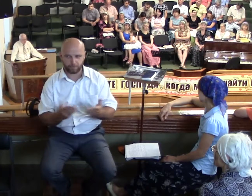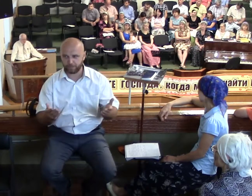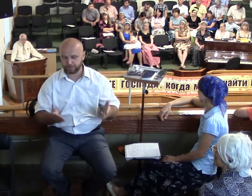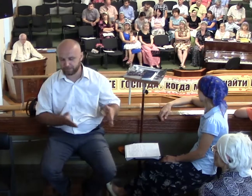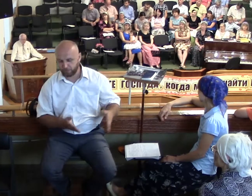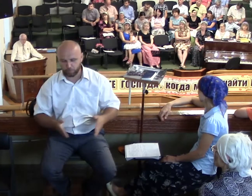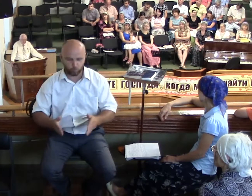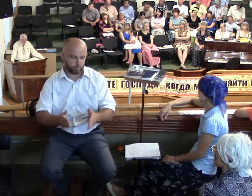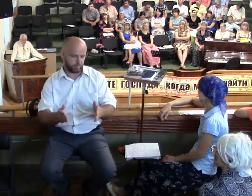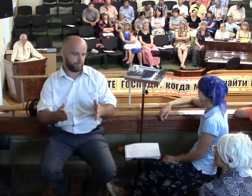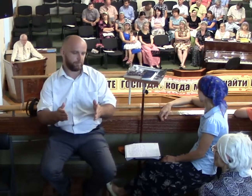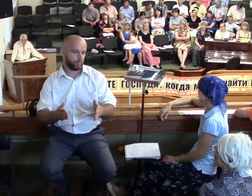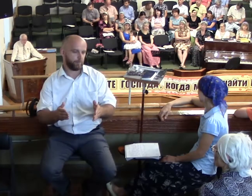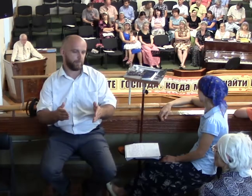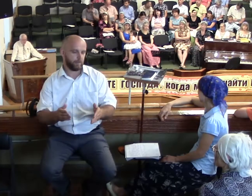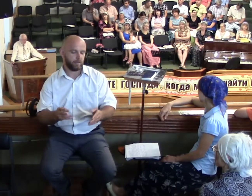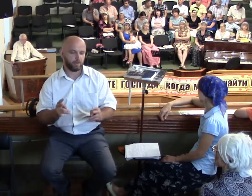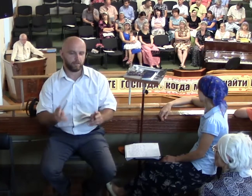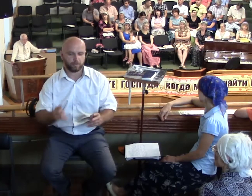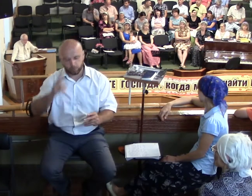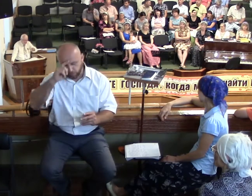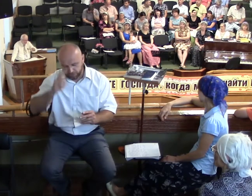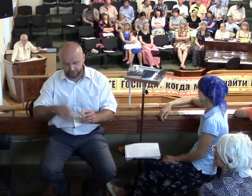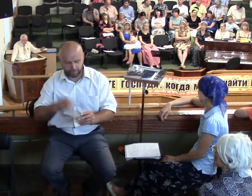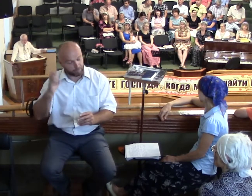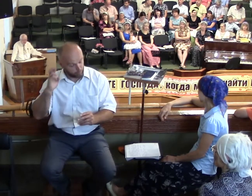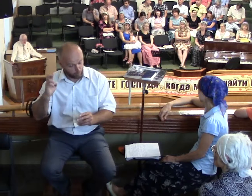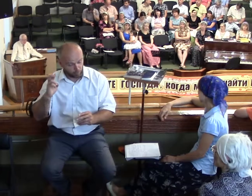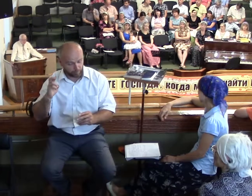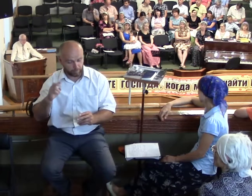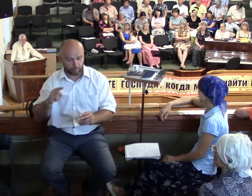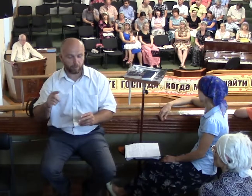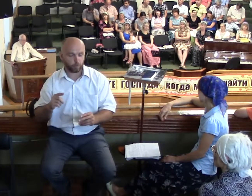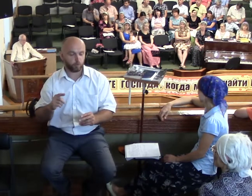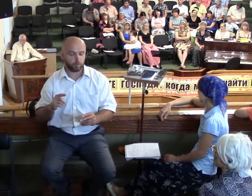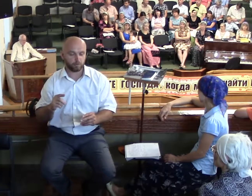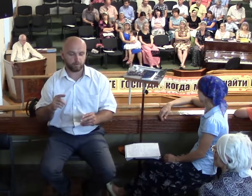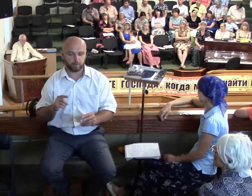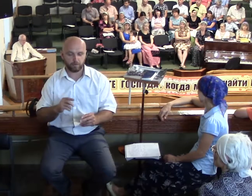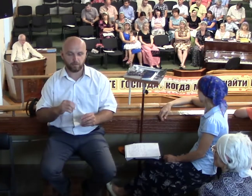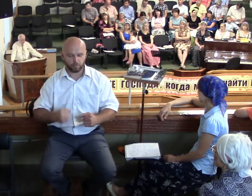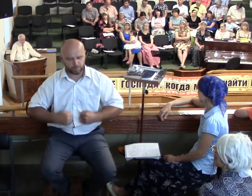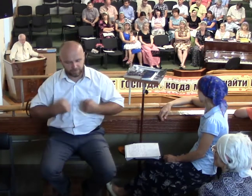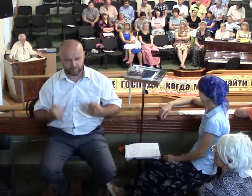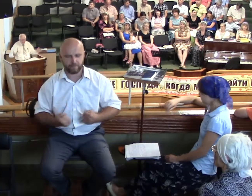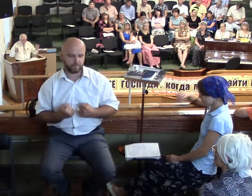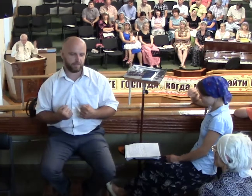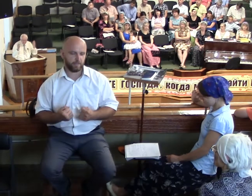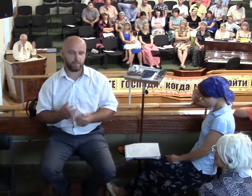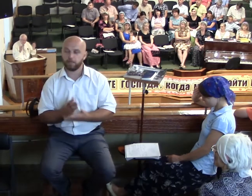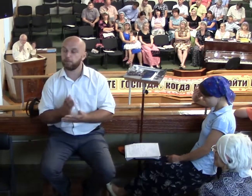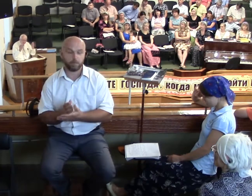друзья, что тот, кто знает Бога, он в любой ситуации не будет сквернословить. Иисус